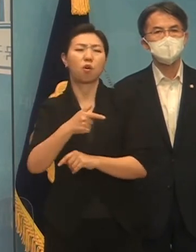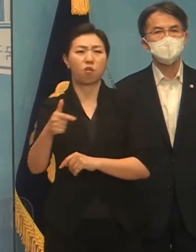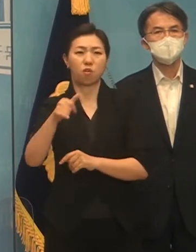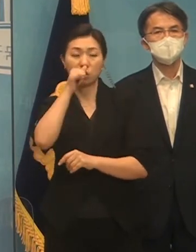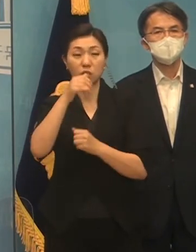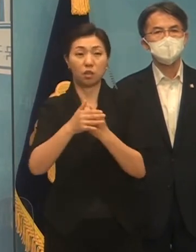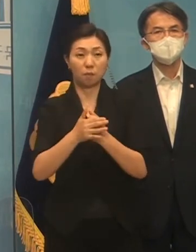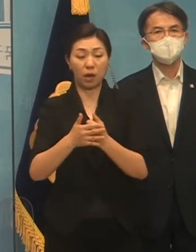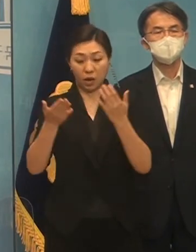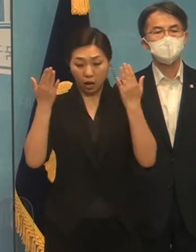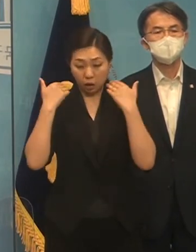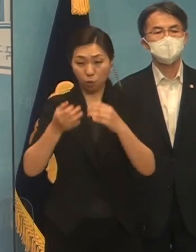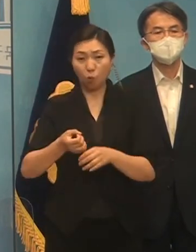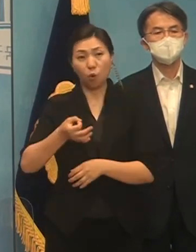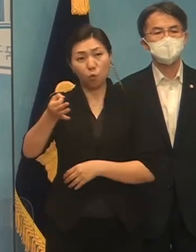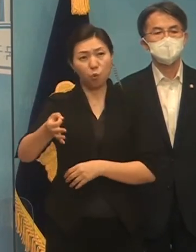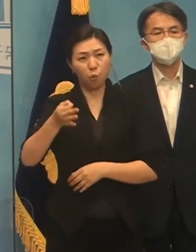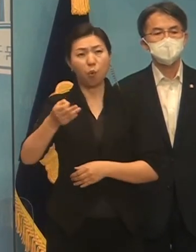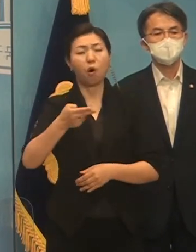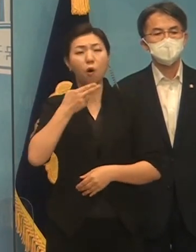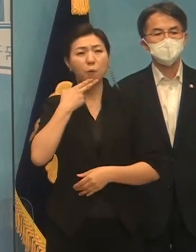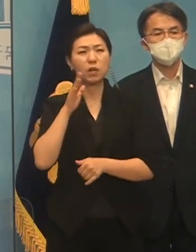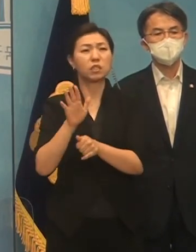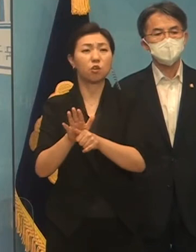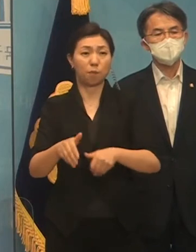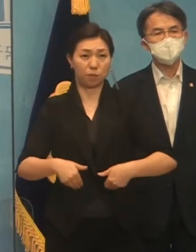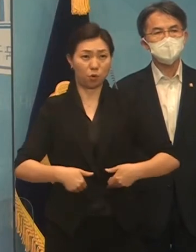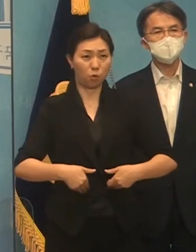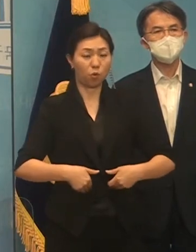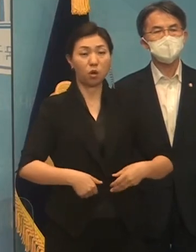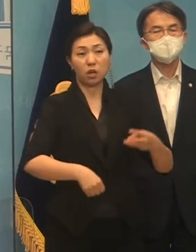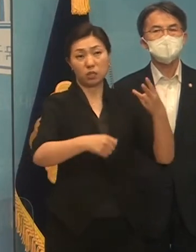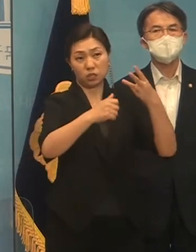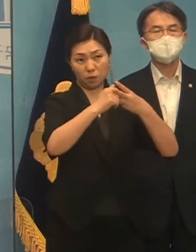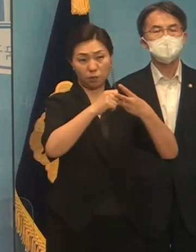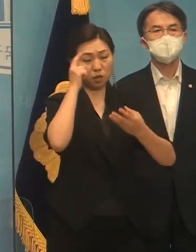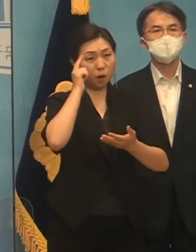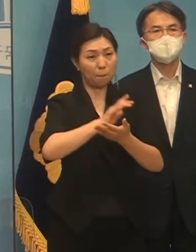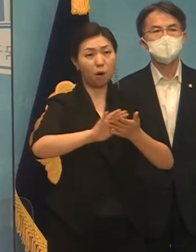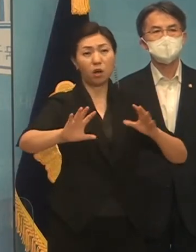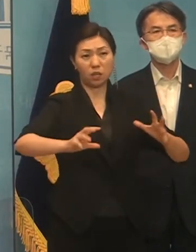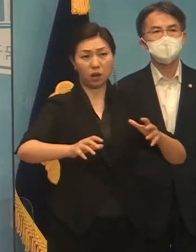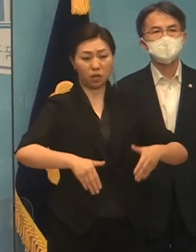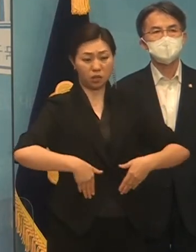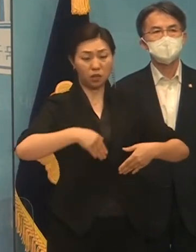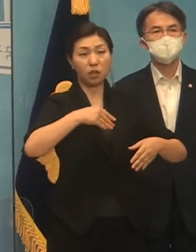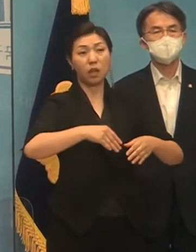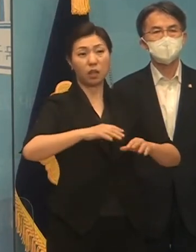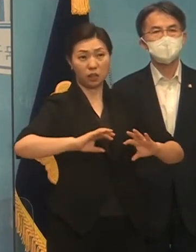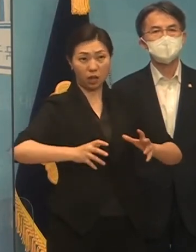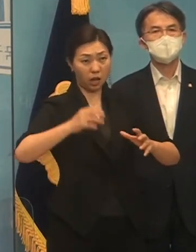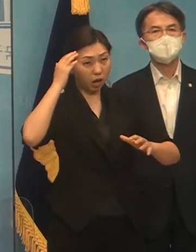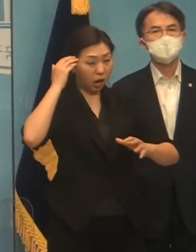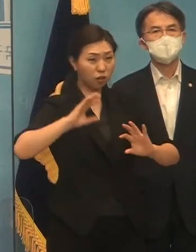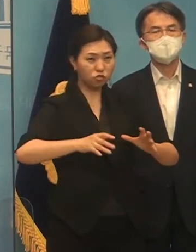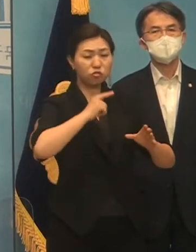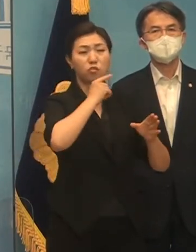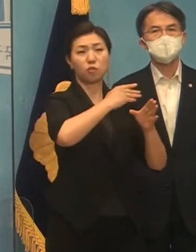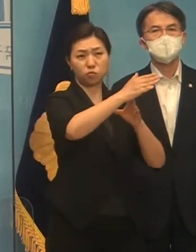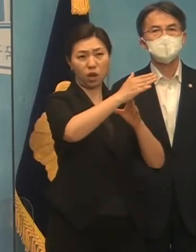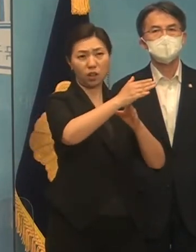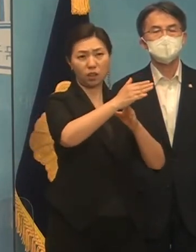합니다. 네 번째는 평화국가입니다. 남북은 형제입니다. 남북 관계를 규정하는 새